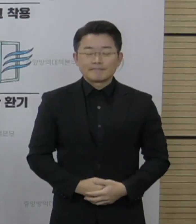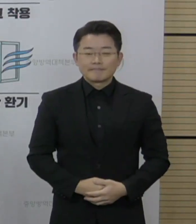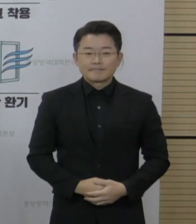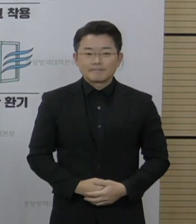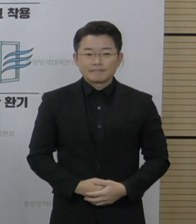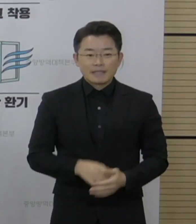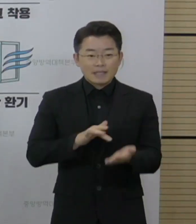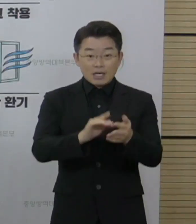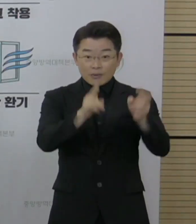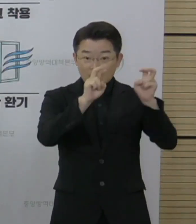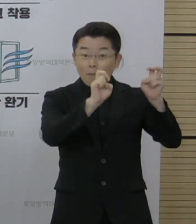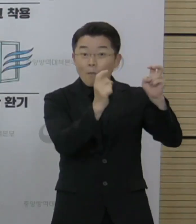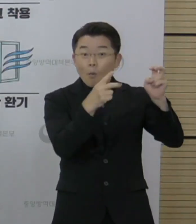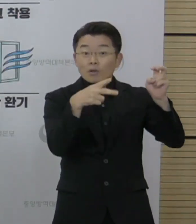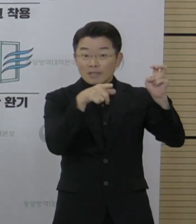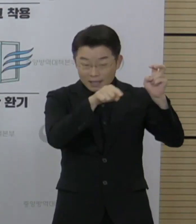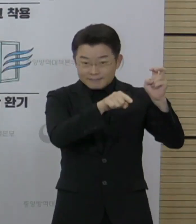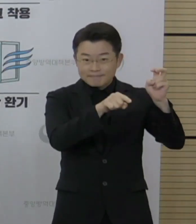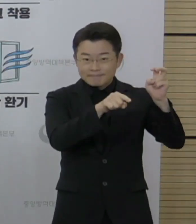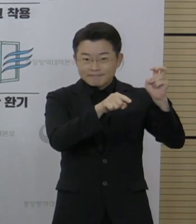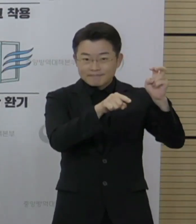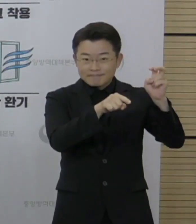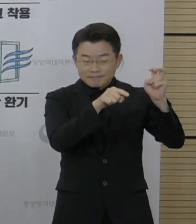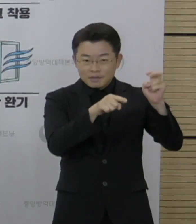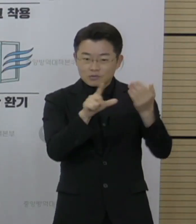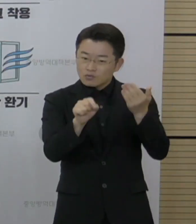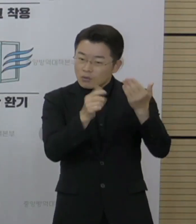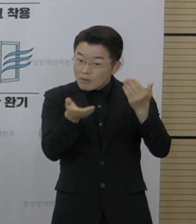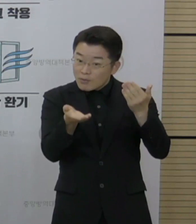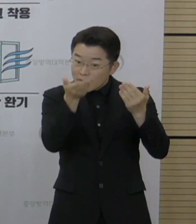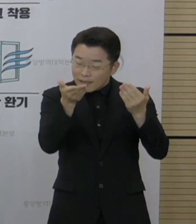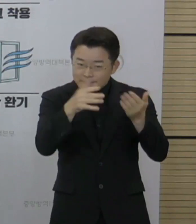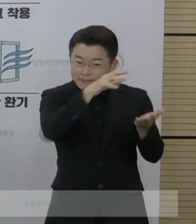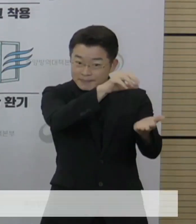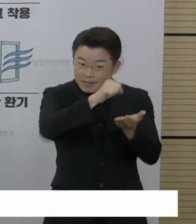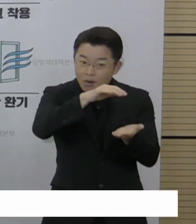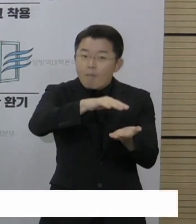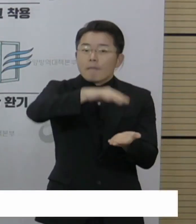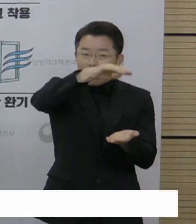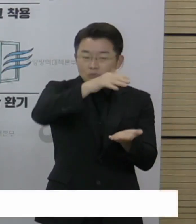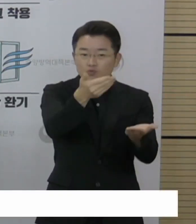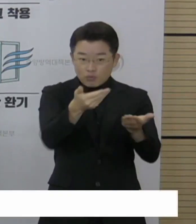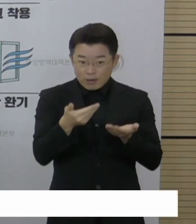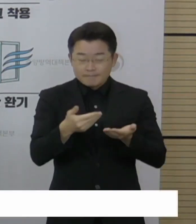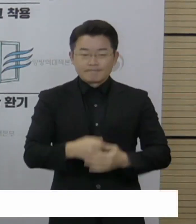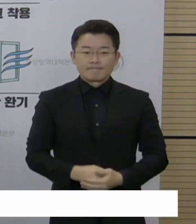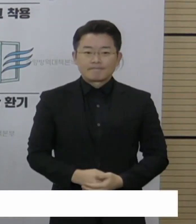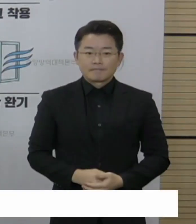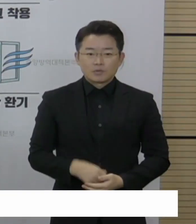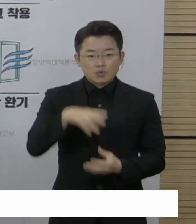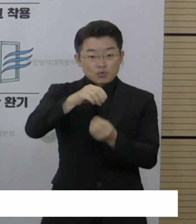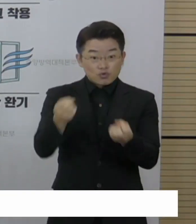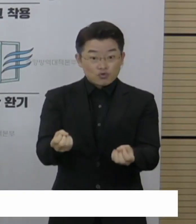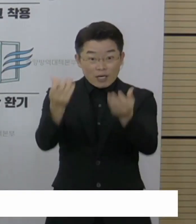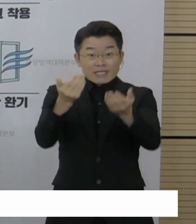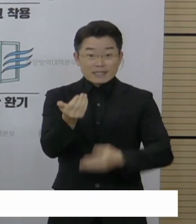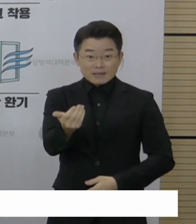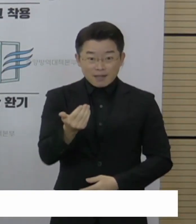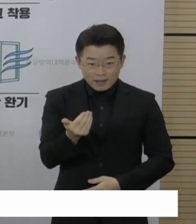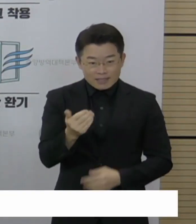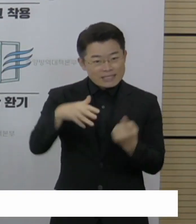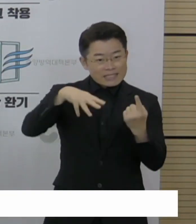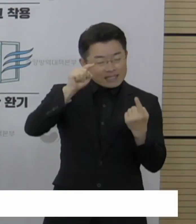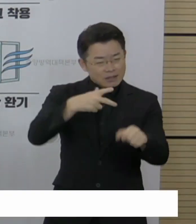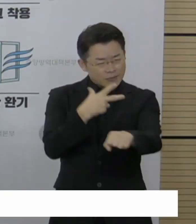모던 아사가 9월 첫 주까지 백신 공급 물량을 확대 함에 따라서 추석전 3600만 명 1차